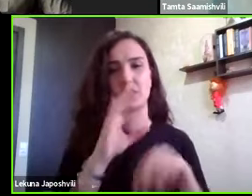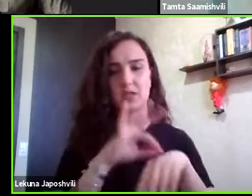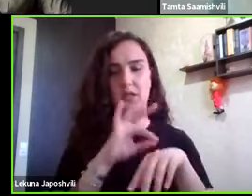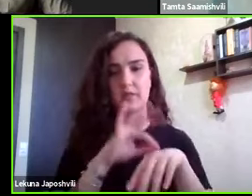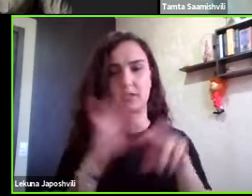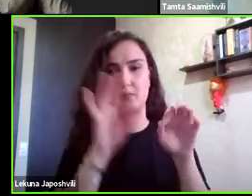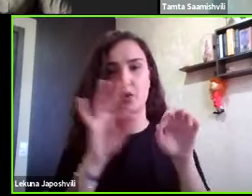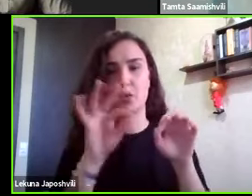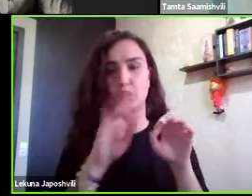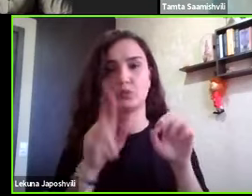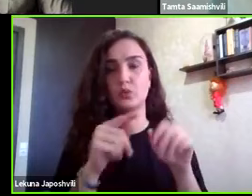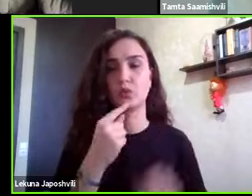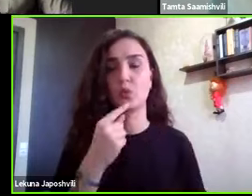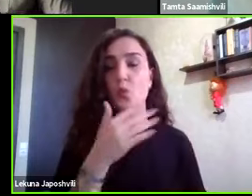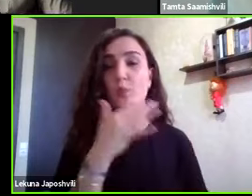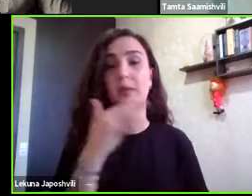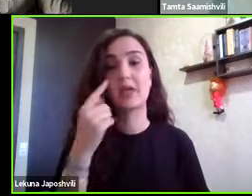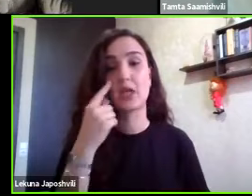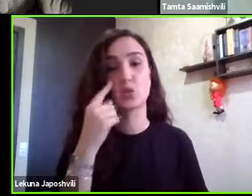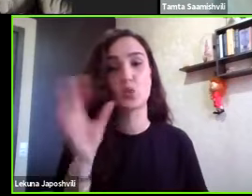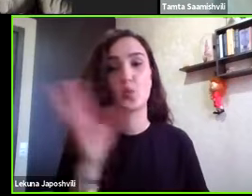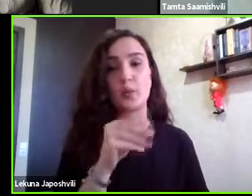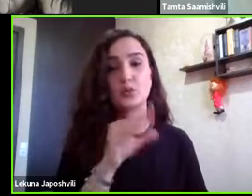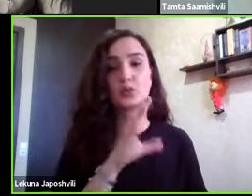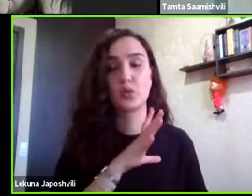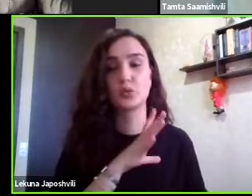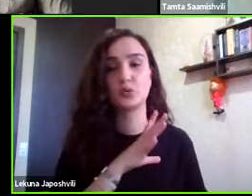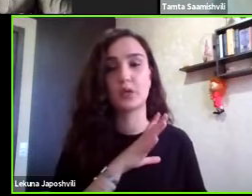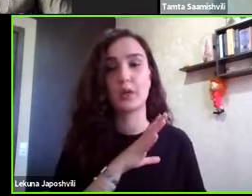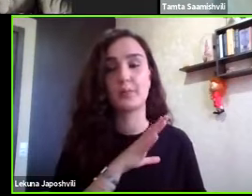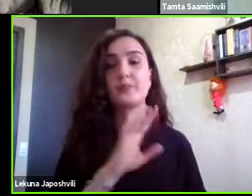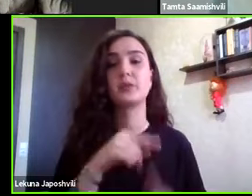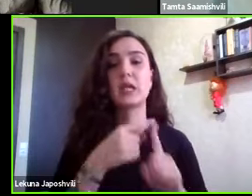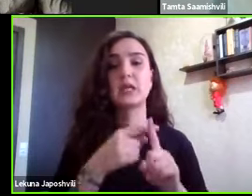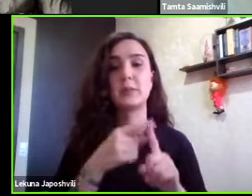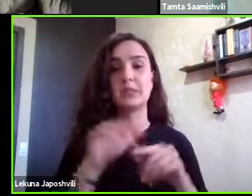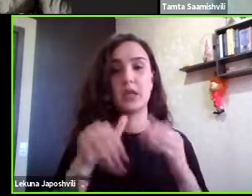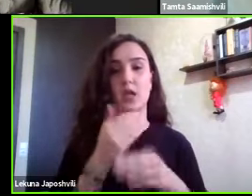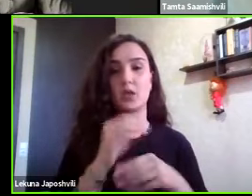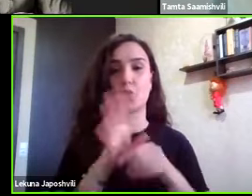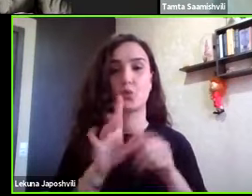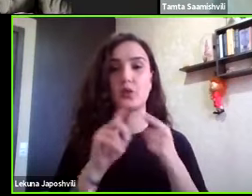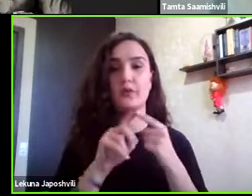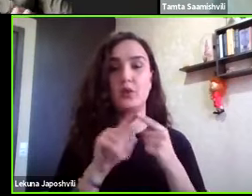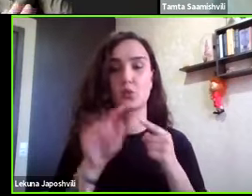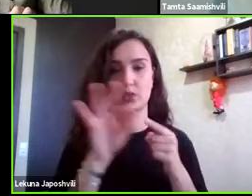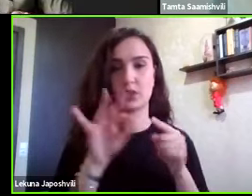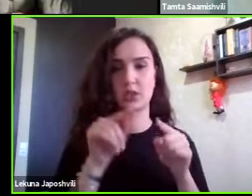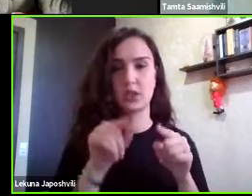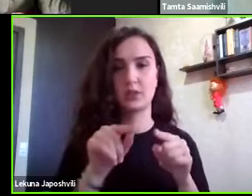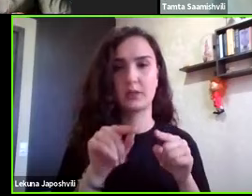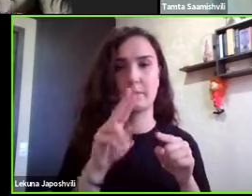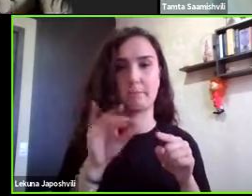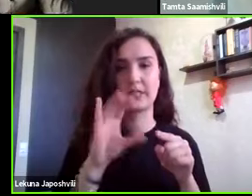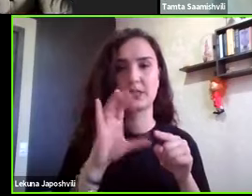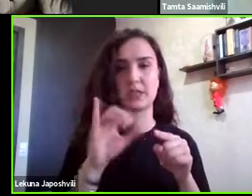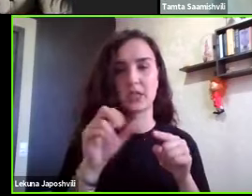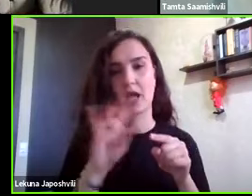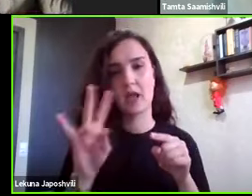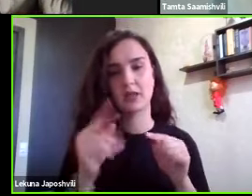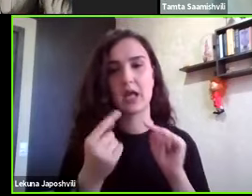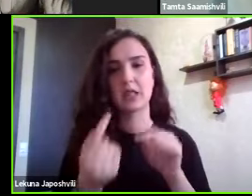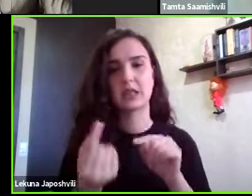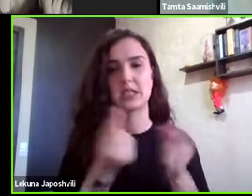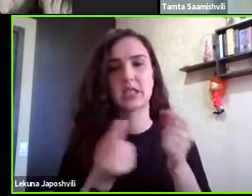და უმრავლესობას მათგანს ჰქონდა დადებითი ახალი კორონავირუსზე PCR-ი ან